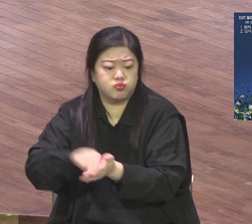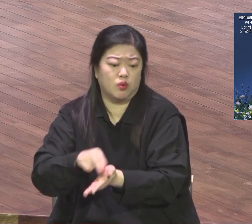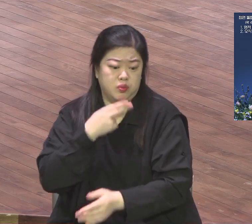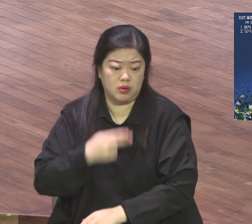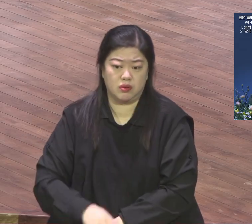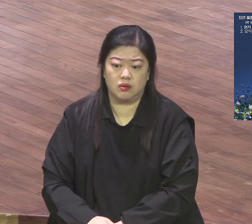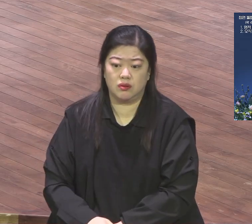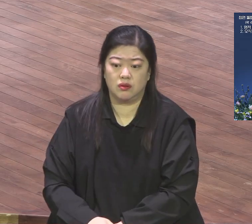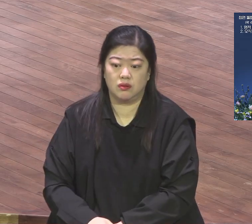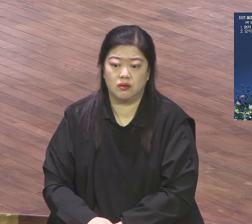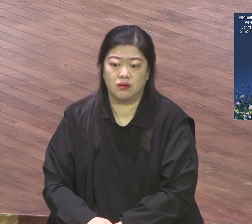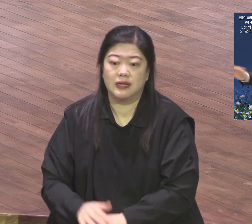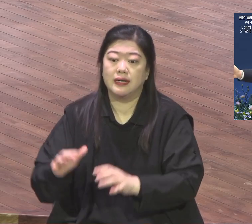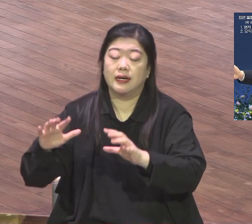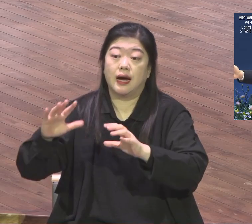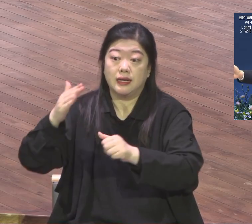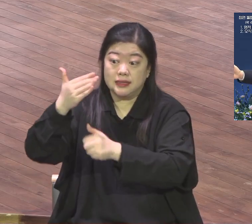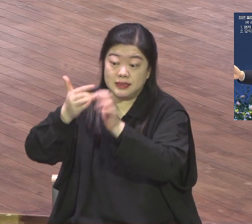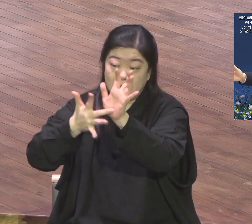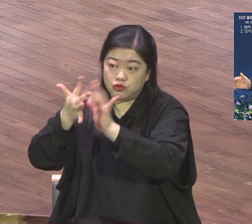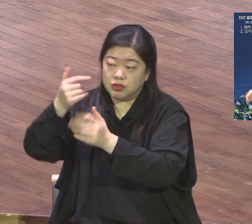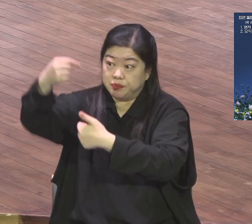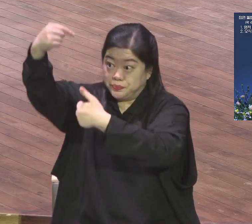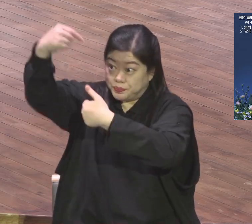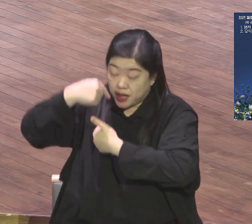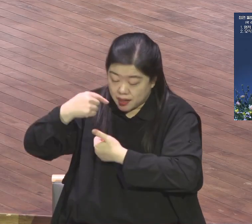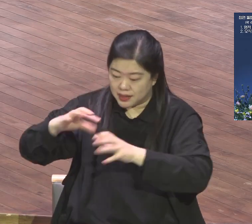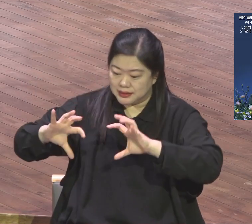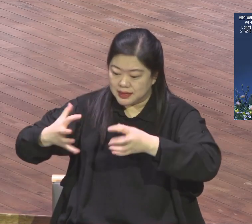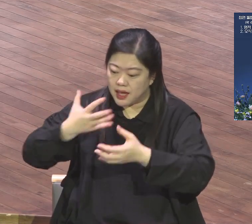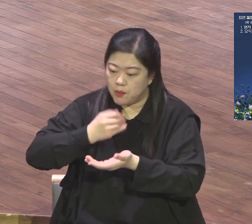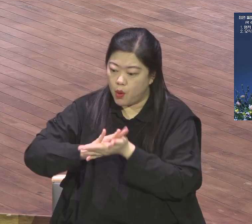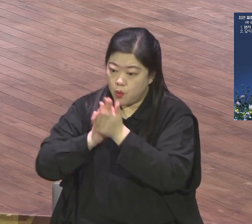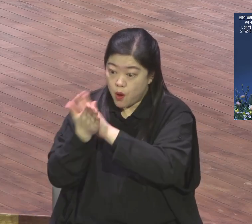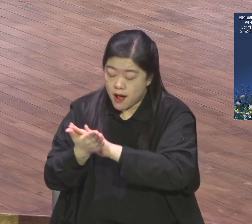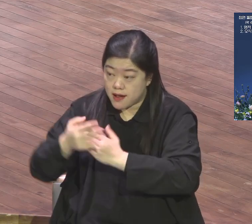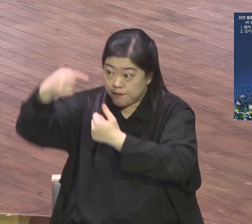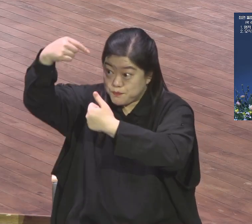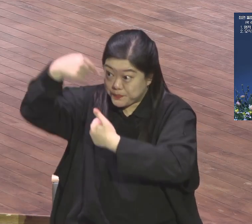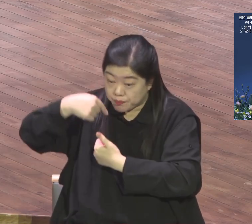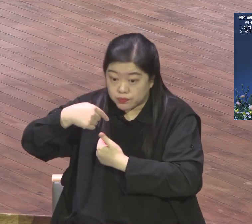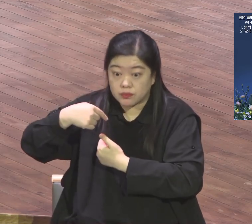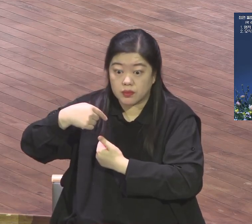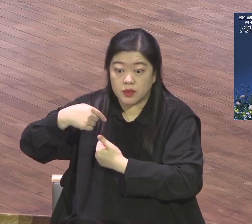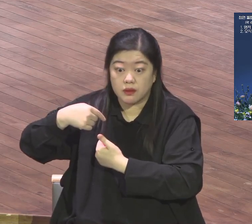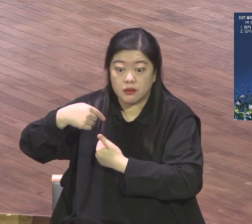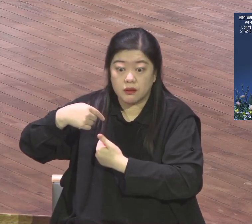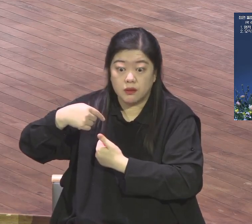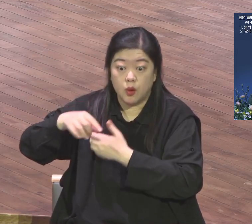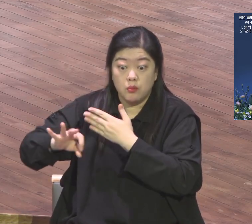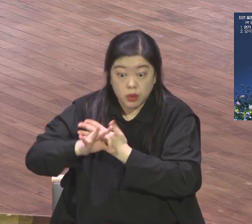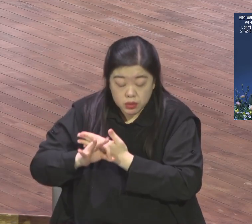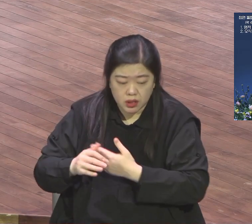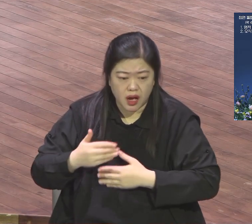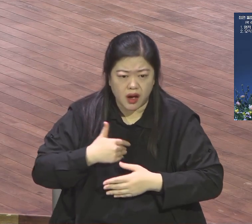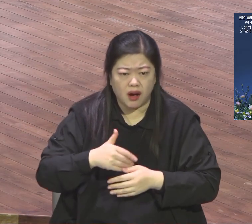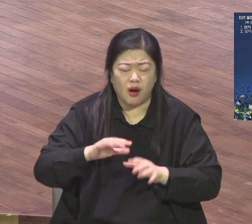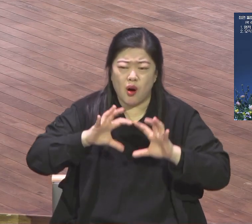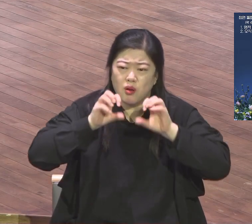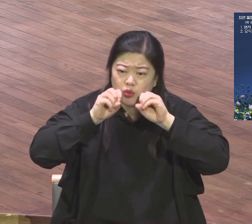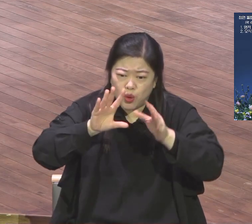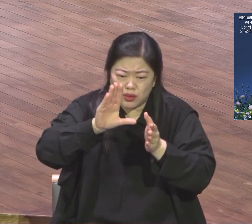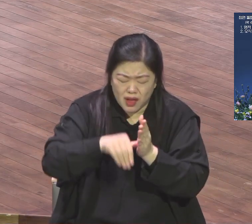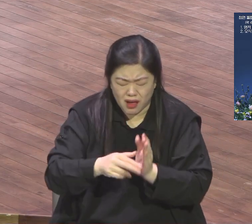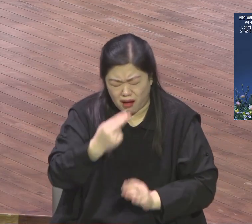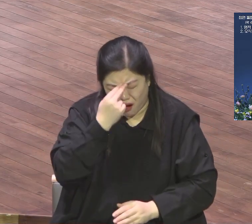그럼 예수님이 하라에 따라가면 책임지는 거예요, 다. 우리가 뭘 합니까, 우리가? 우리가 무슨 말을 할 줄 압니까? 우리가 뭐 가진